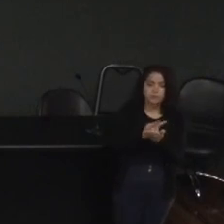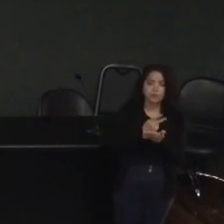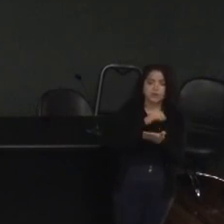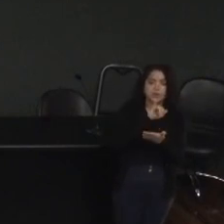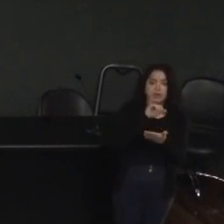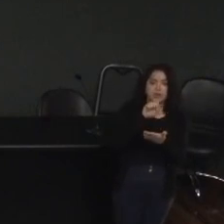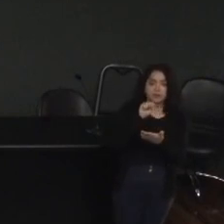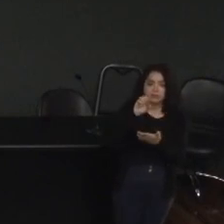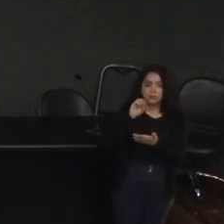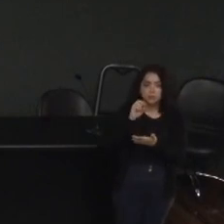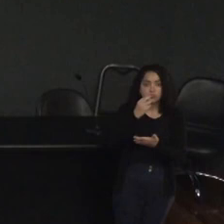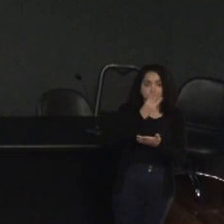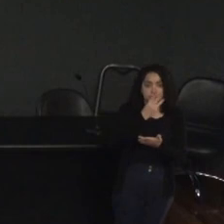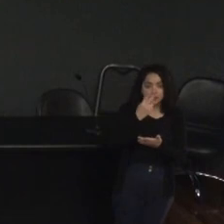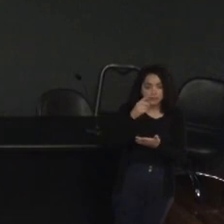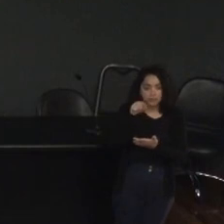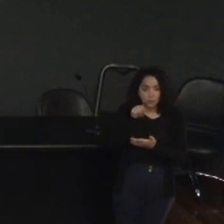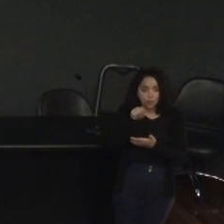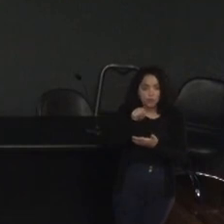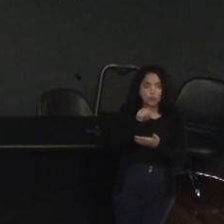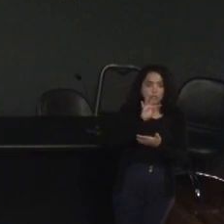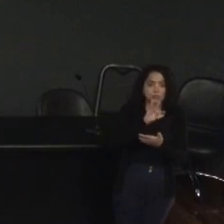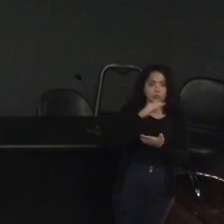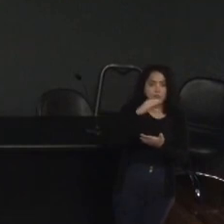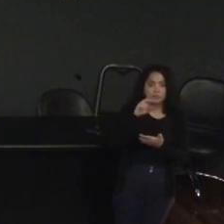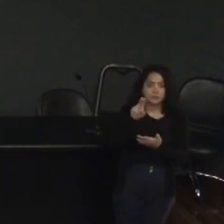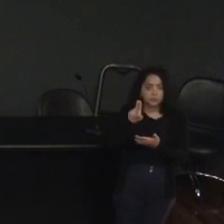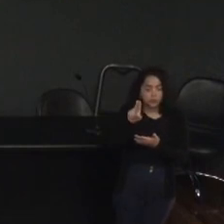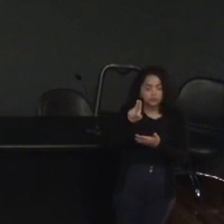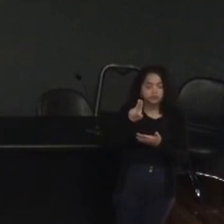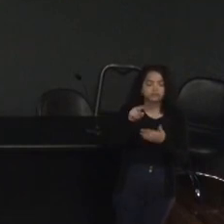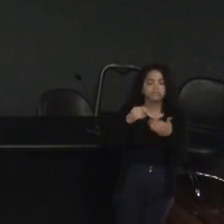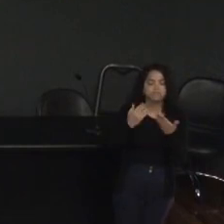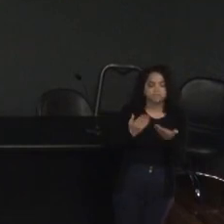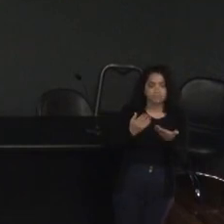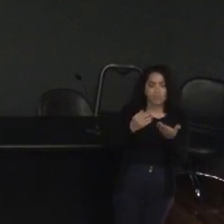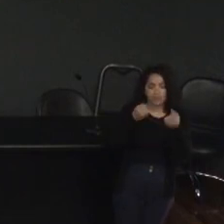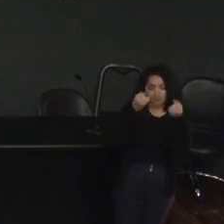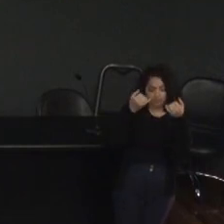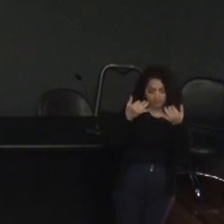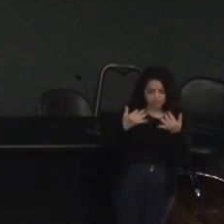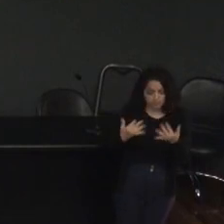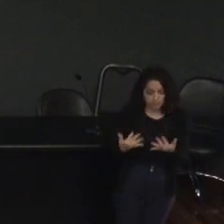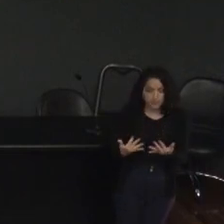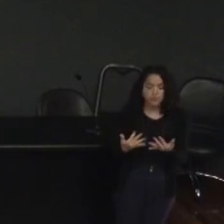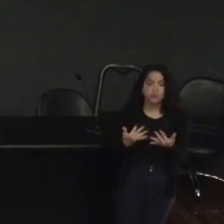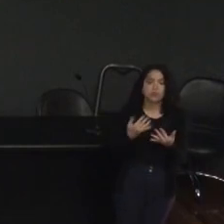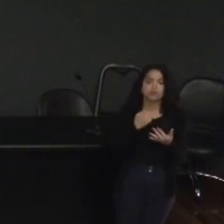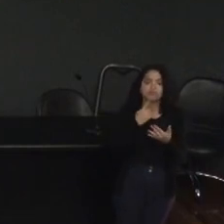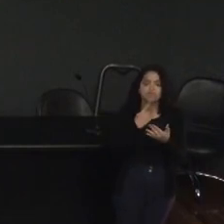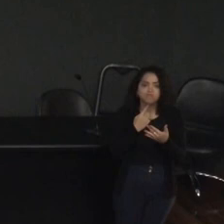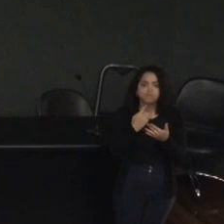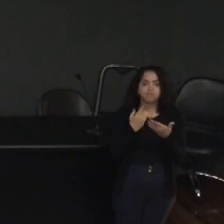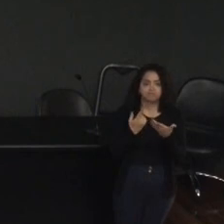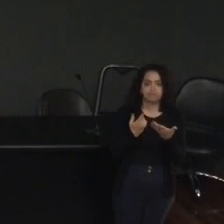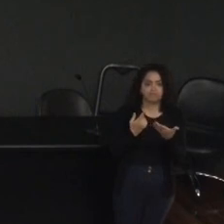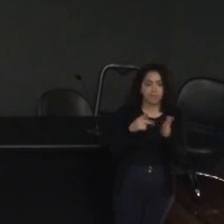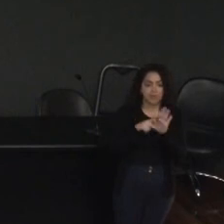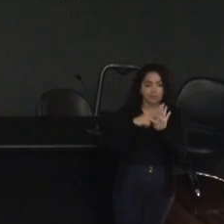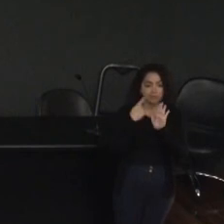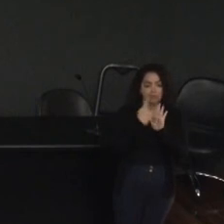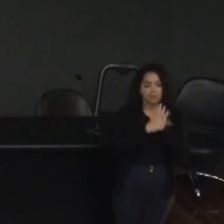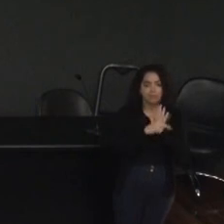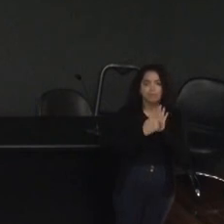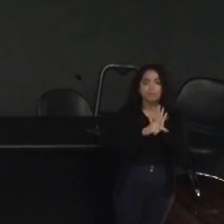31 mil que o próprio tribunal aplica e que é o TCU tem várias jurisprudências diz o seguinte o apetite de risco é da entidade